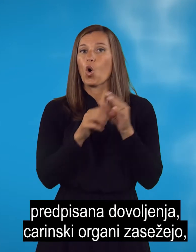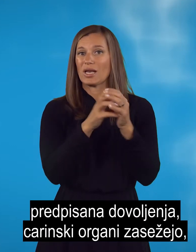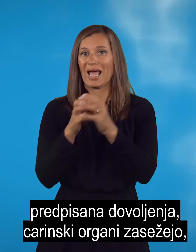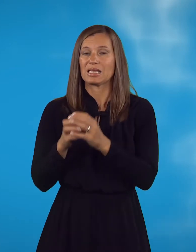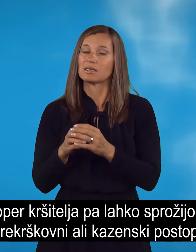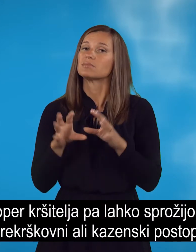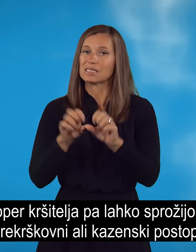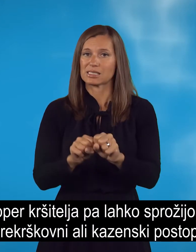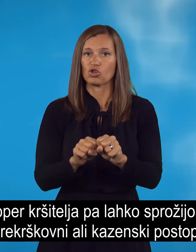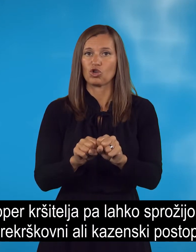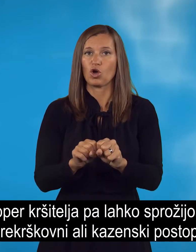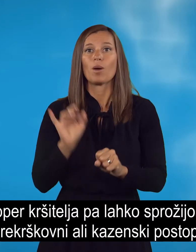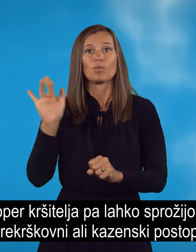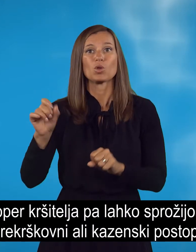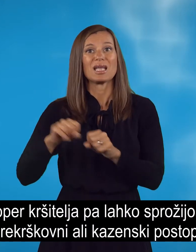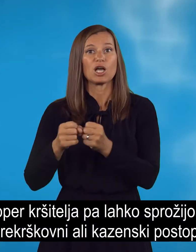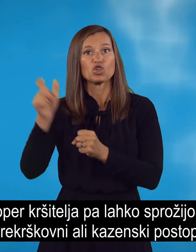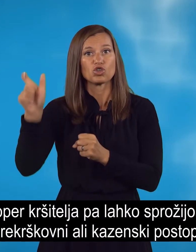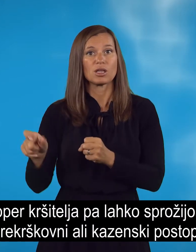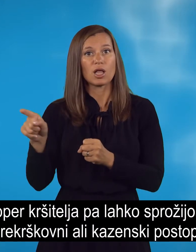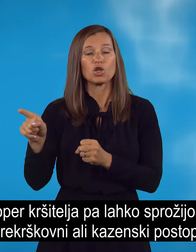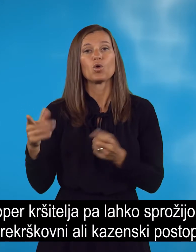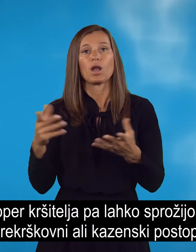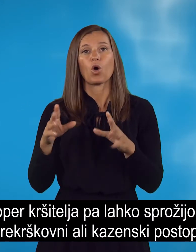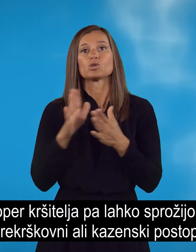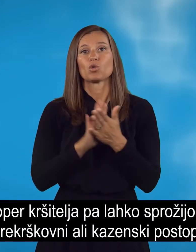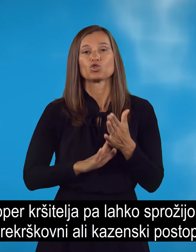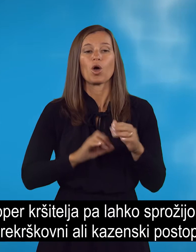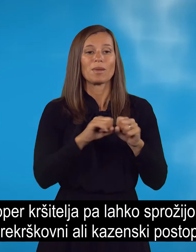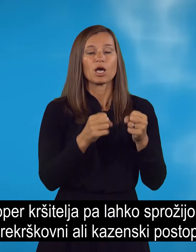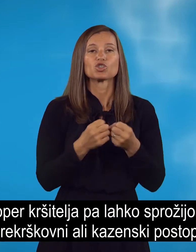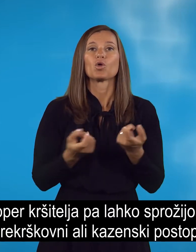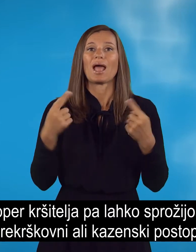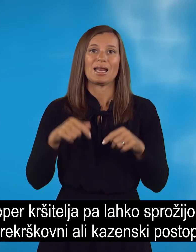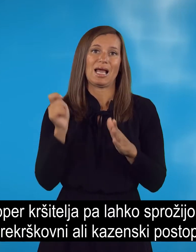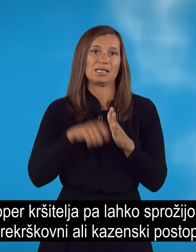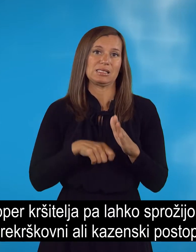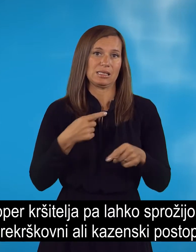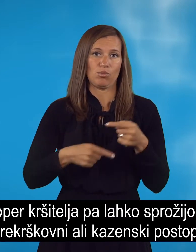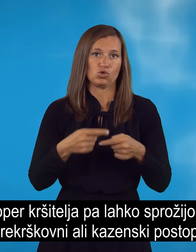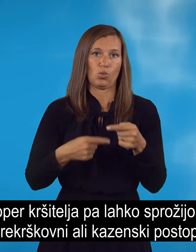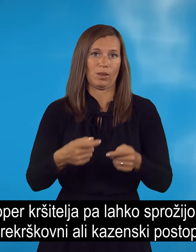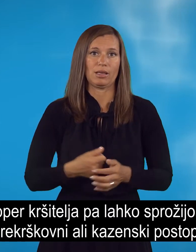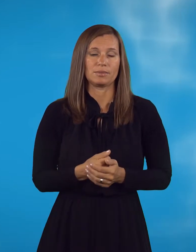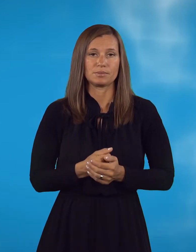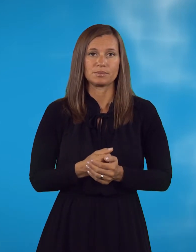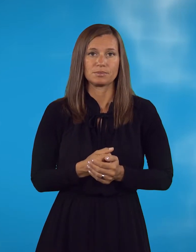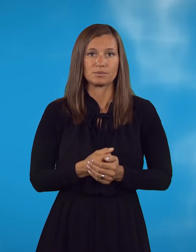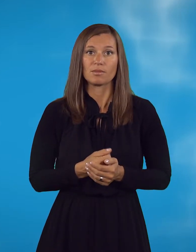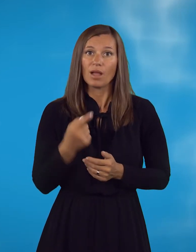zasežejo. Zoper kršitelja pa lahko sprožijo tudi prekrškovni ali kazenski postopek. Ali